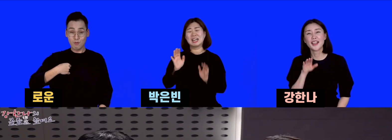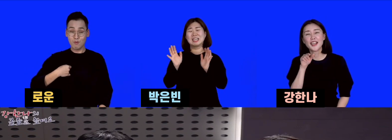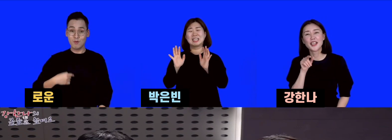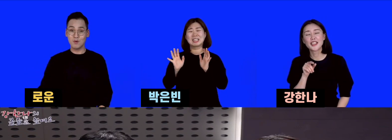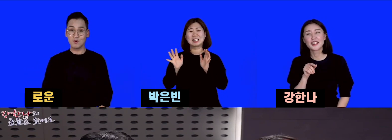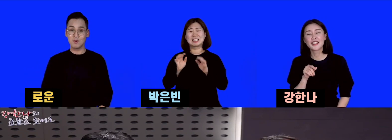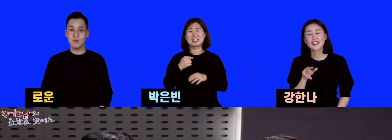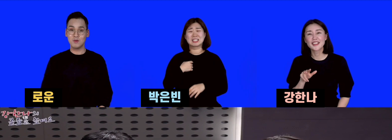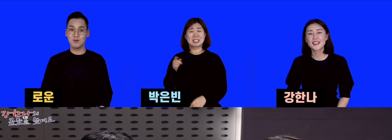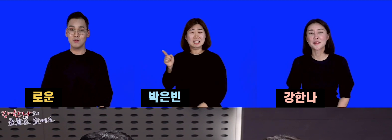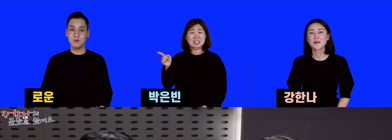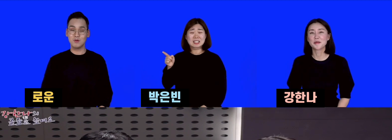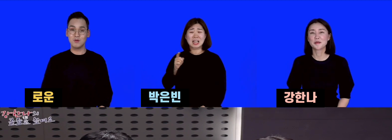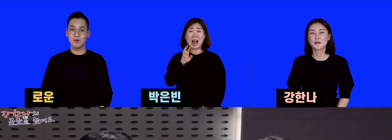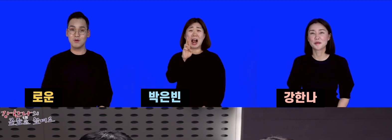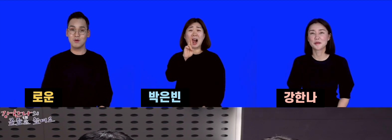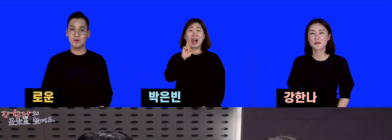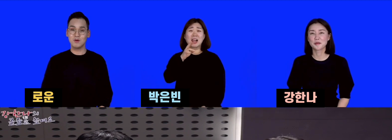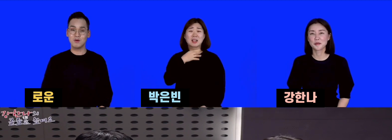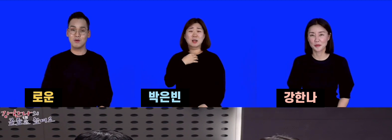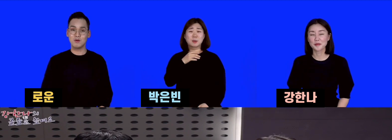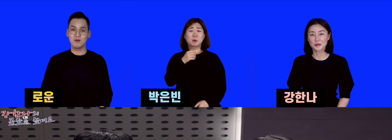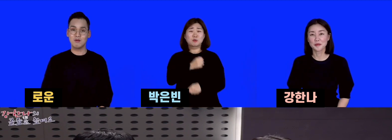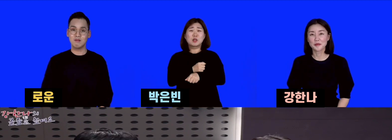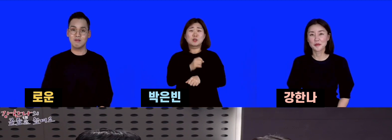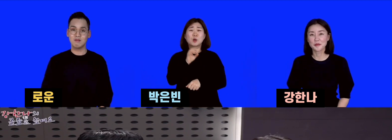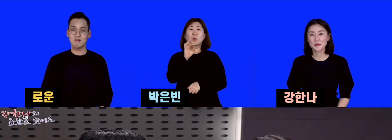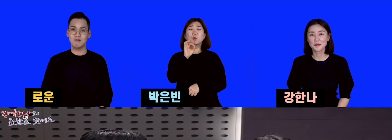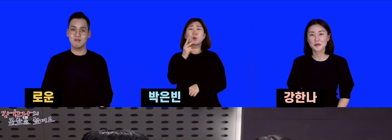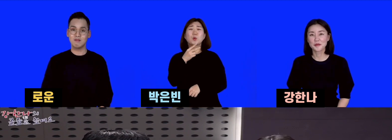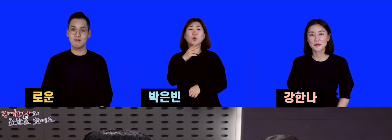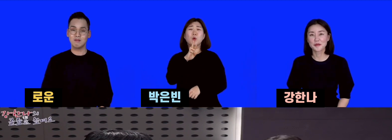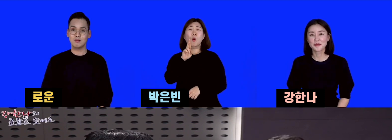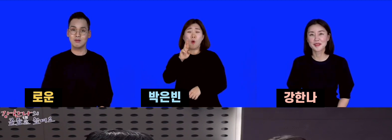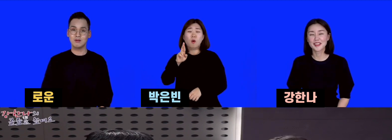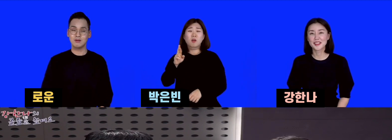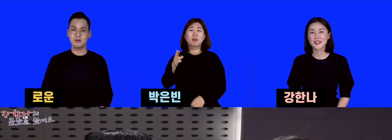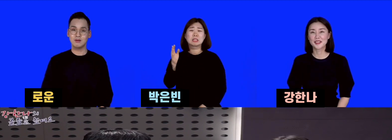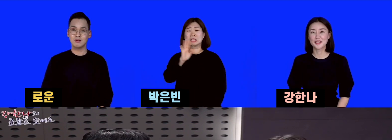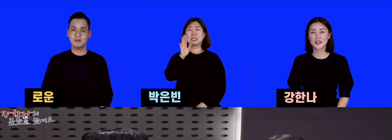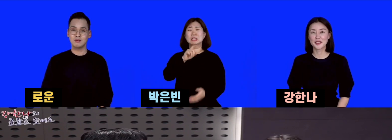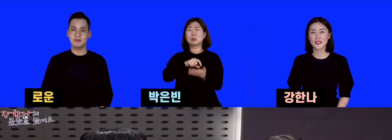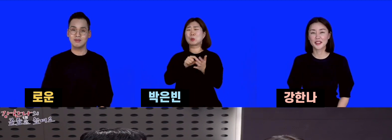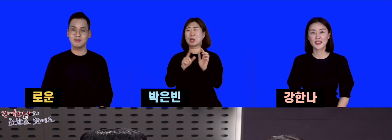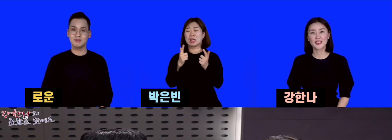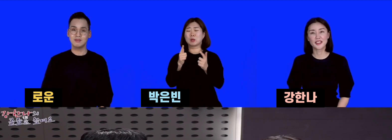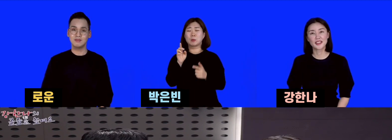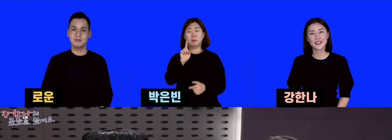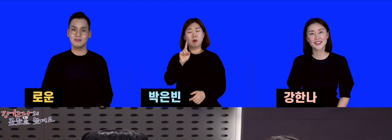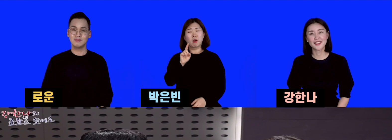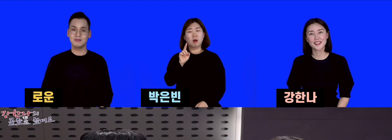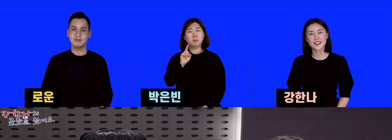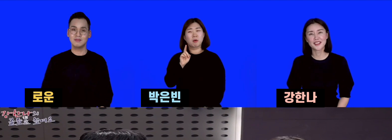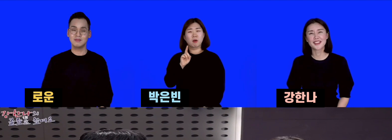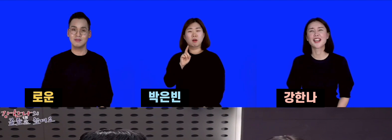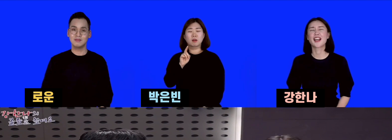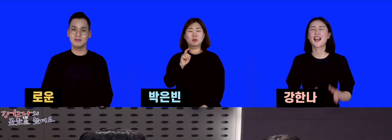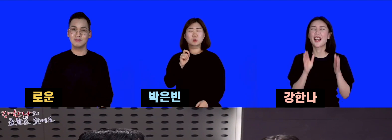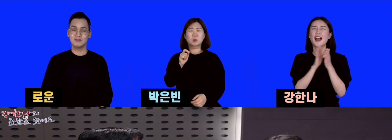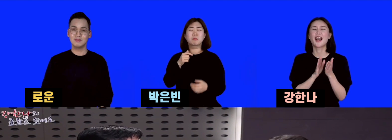지금 로운이는 R 발음으로 하고 있는데요 뭐 했어? 막 이상한데 그 정도까지는 아니고 그냥 뭐 했어?